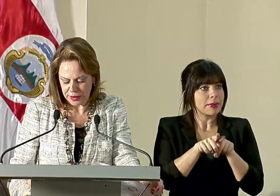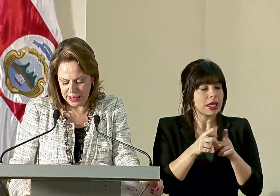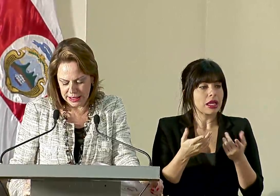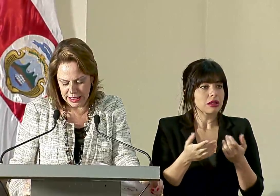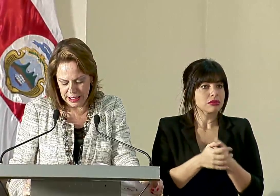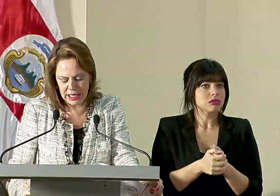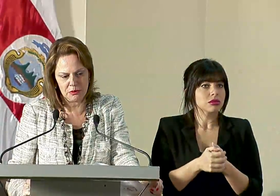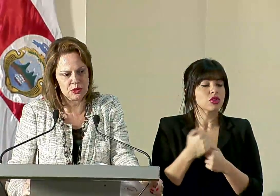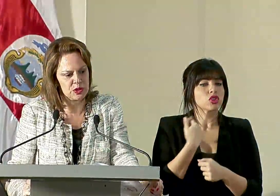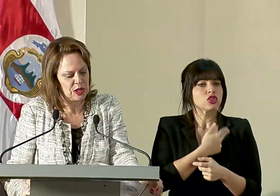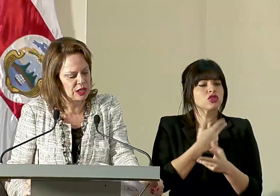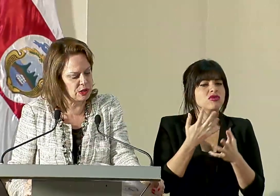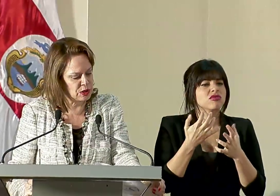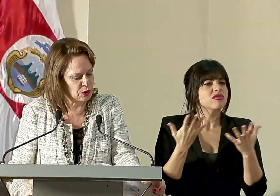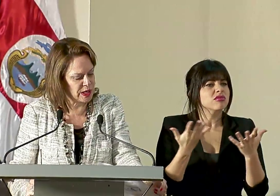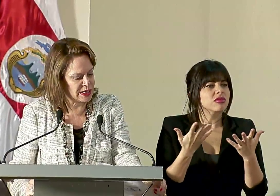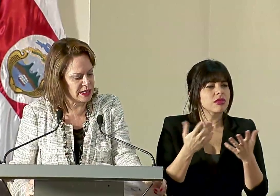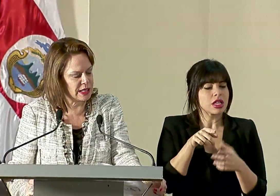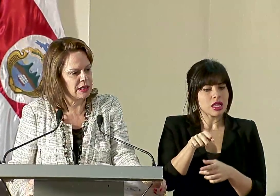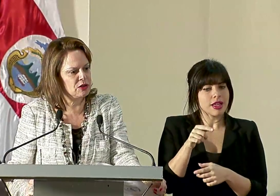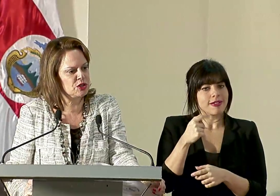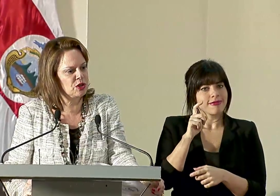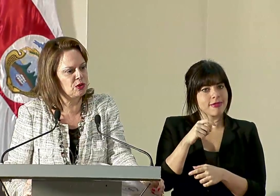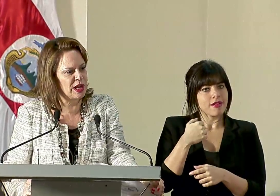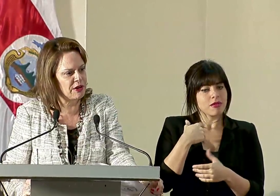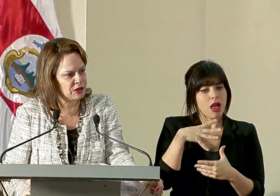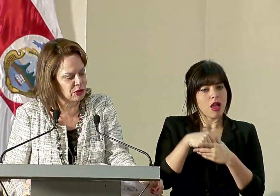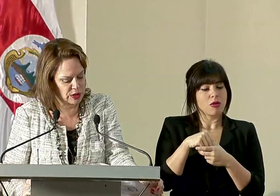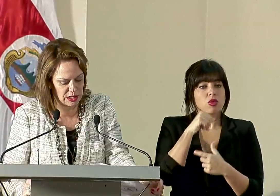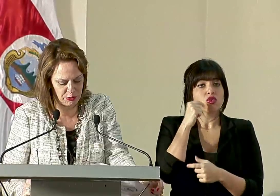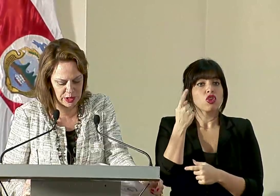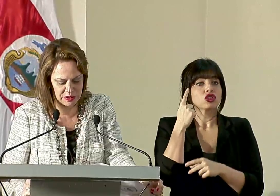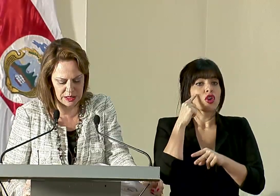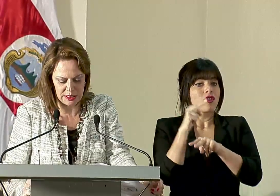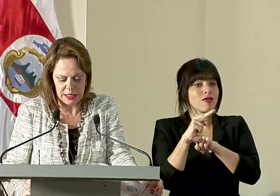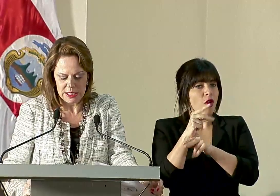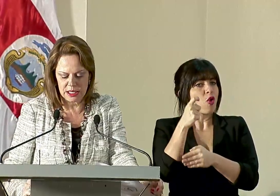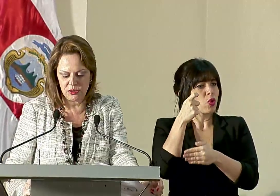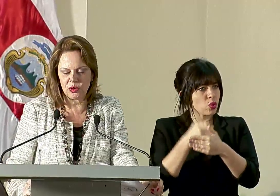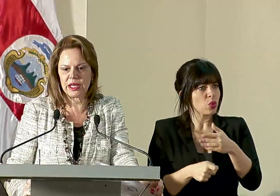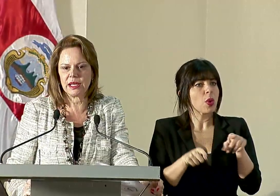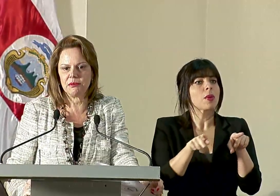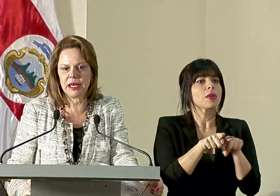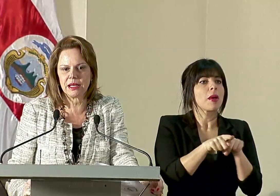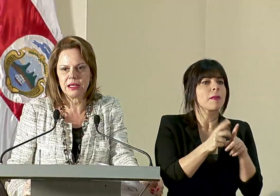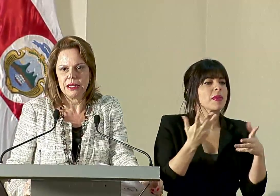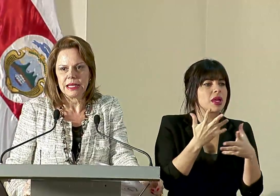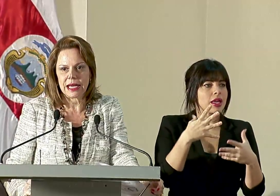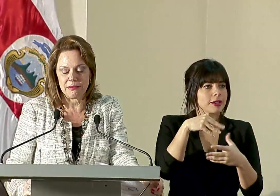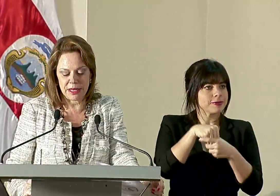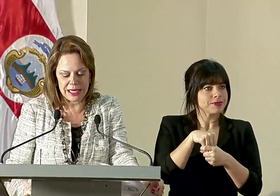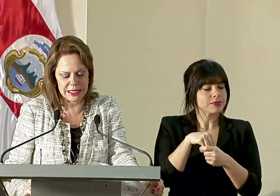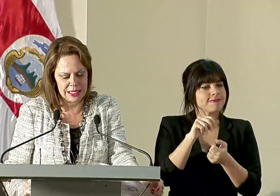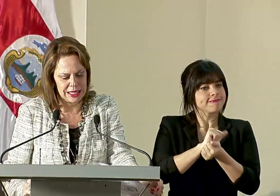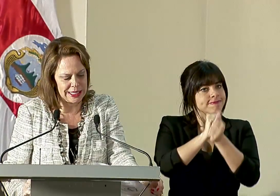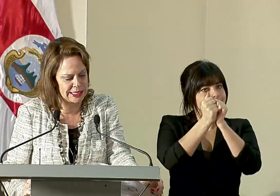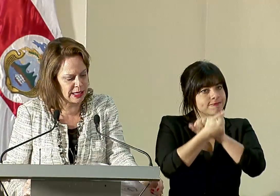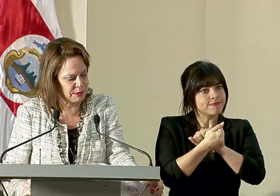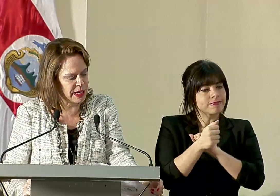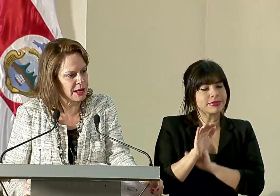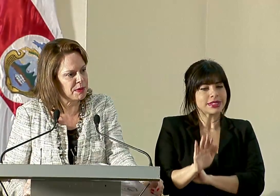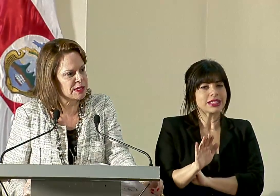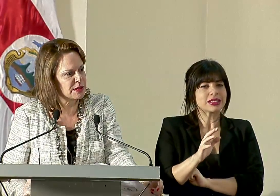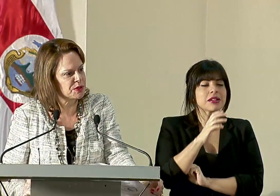que queríamos que tuviese no sólo una rectoría fuerte, sino que también cambiase